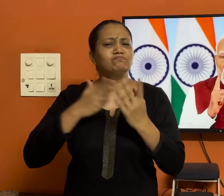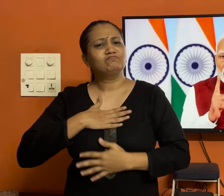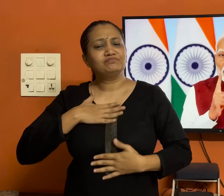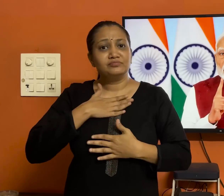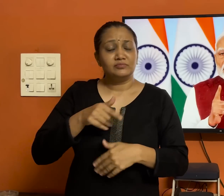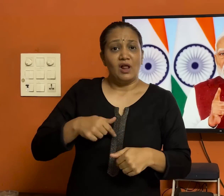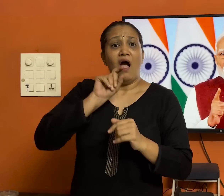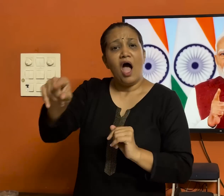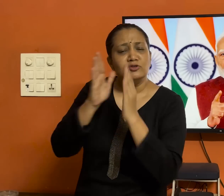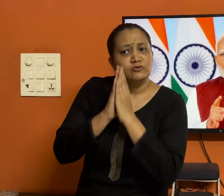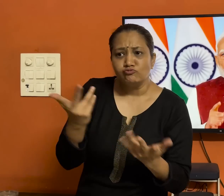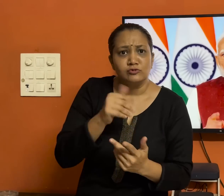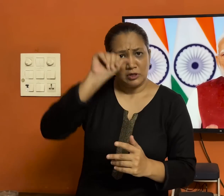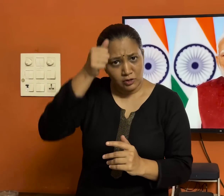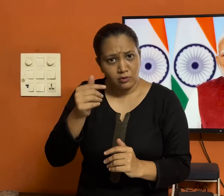धर्म पुष्कर